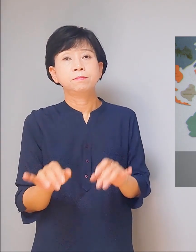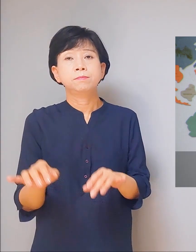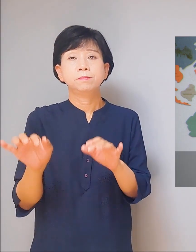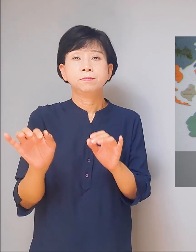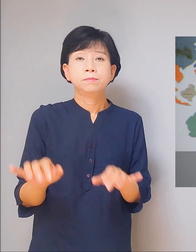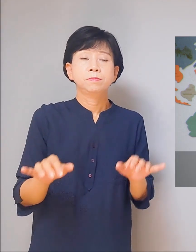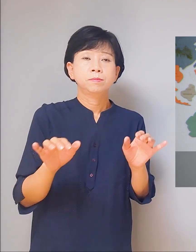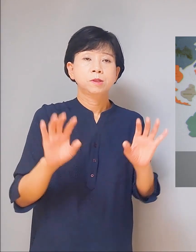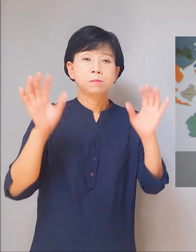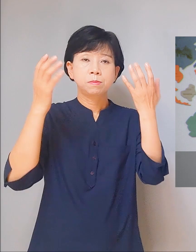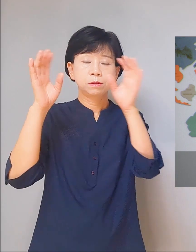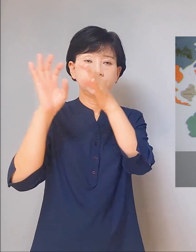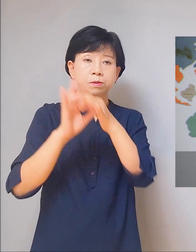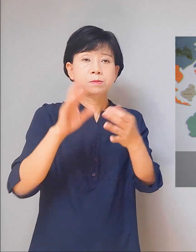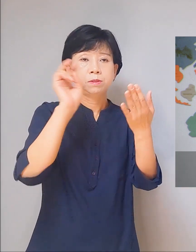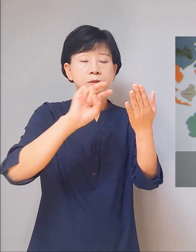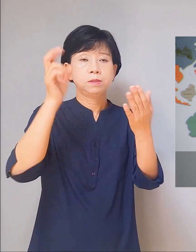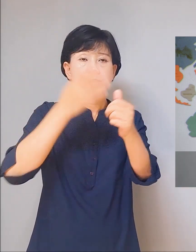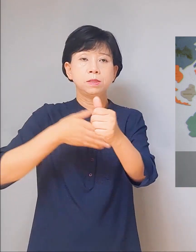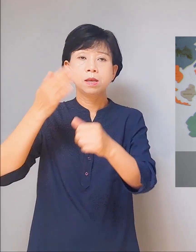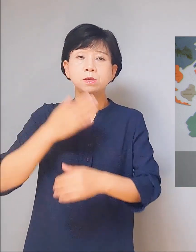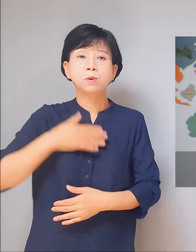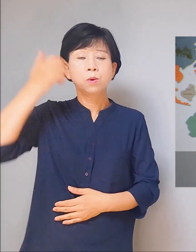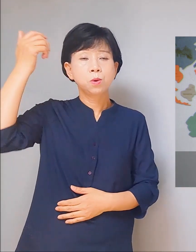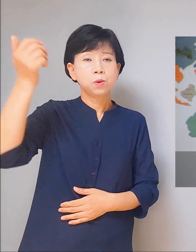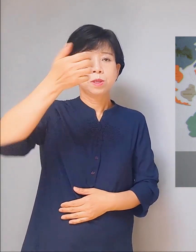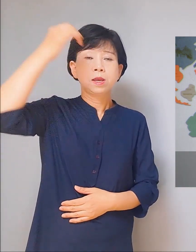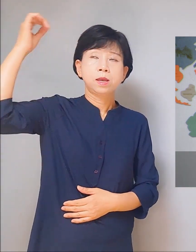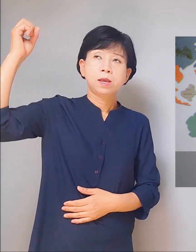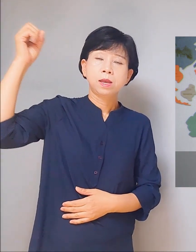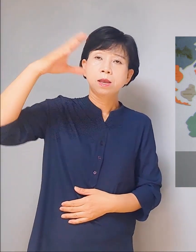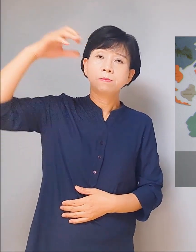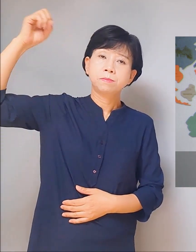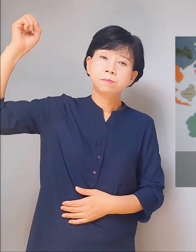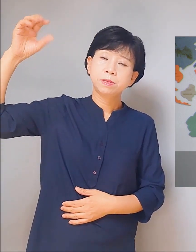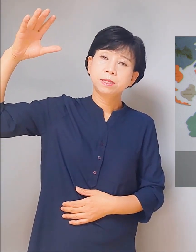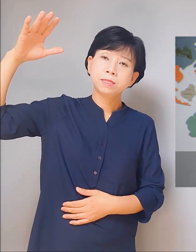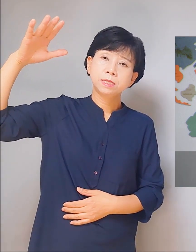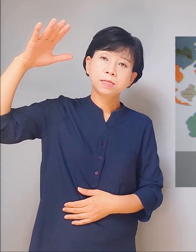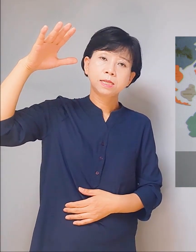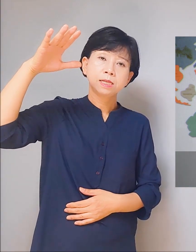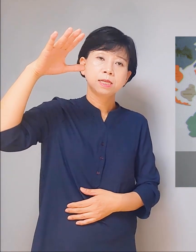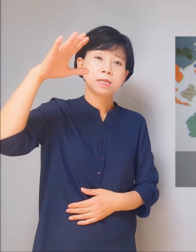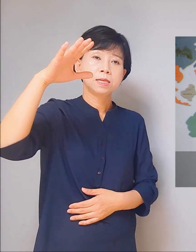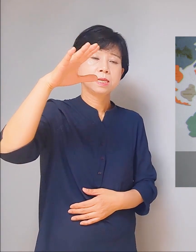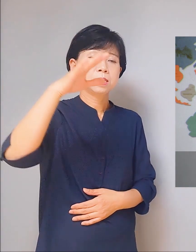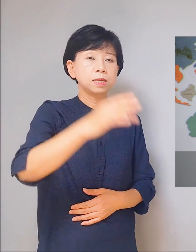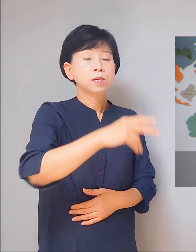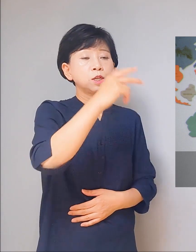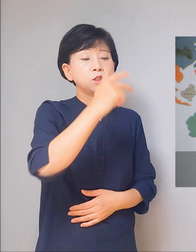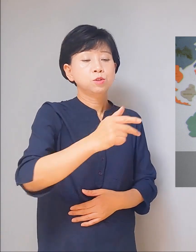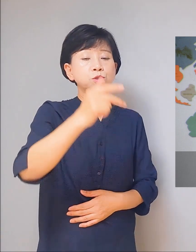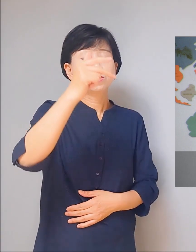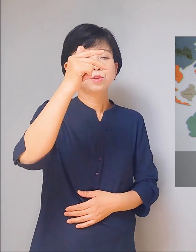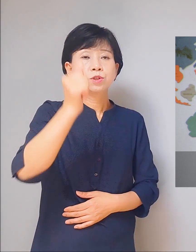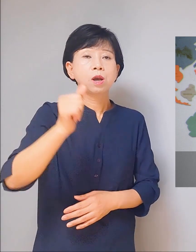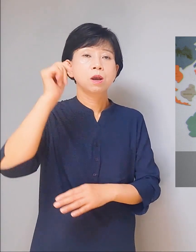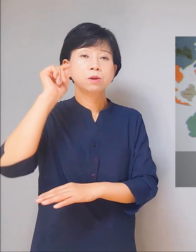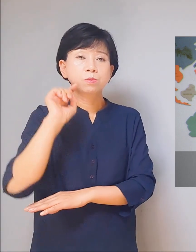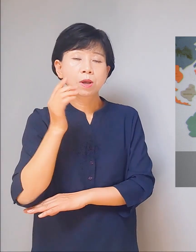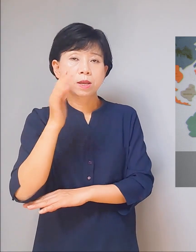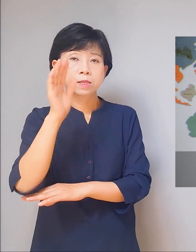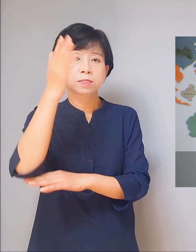우리 박수 치면서 찬송 드립니다. 내 영혼의 햇빛 비치니